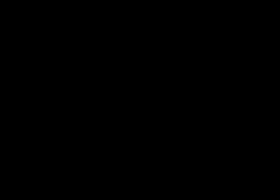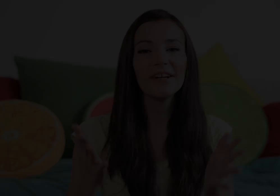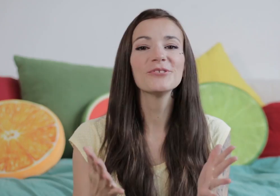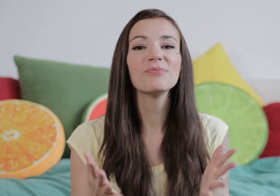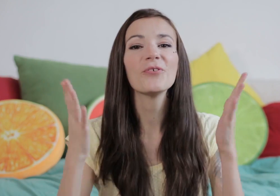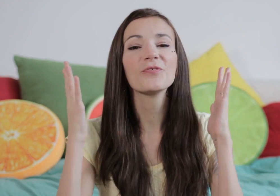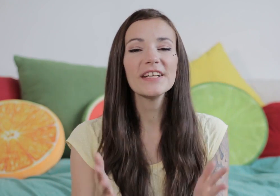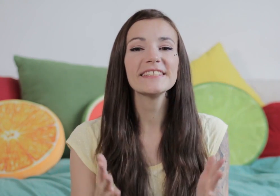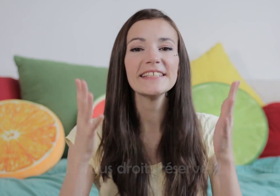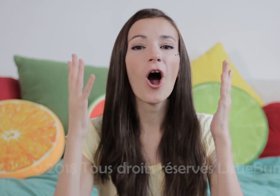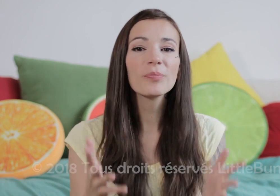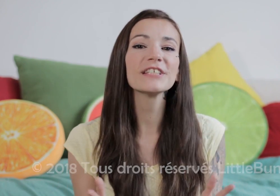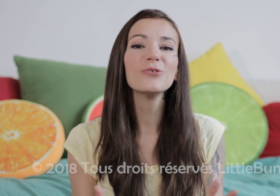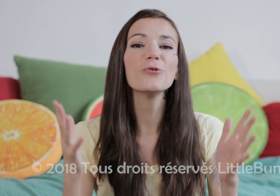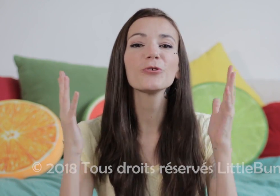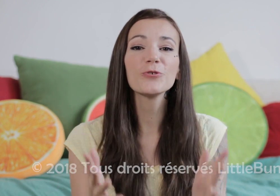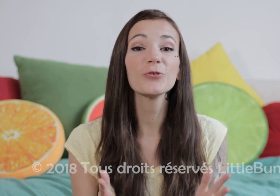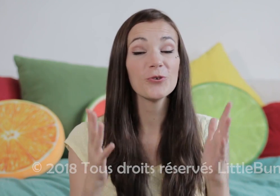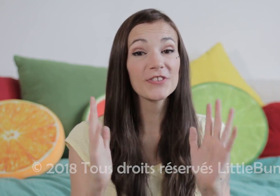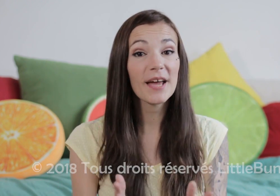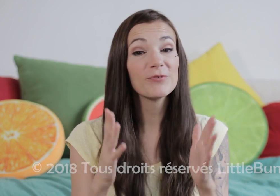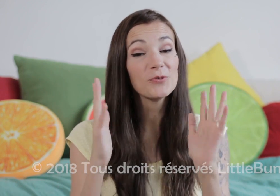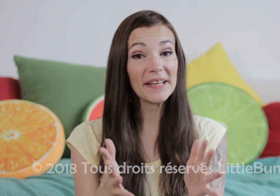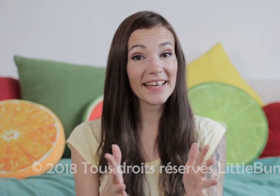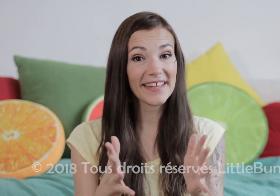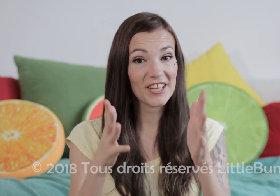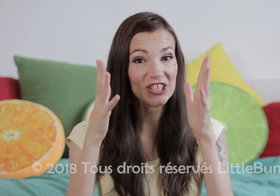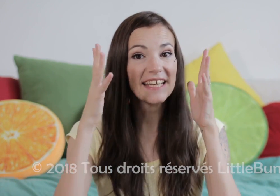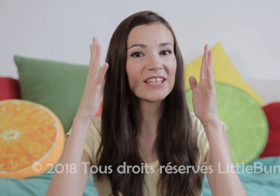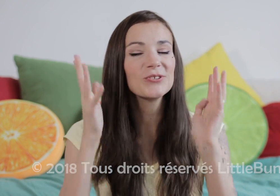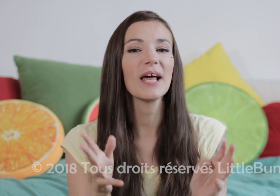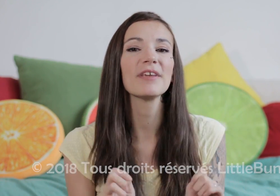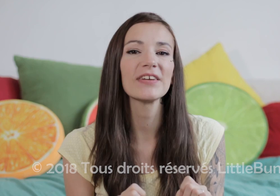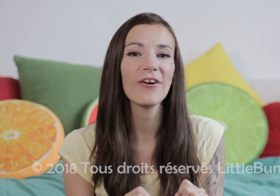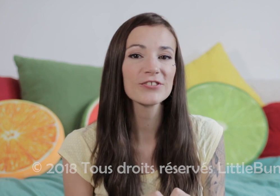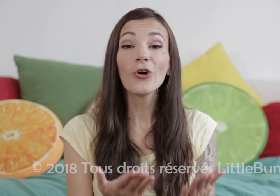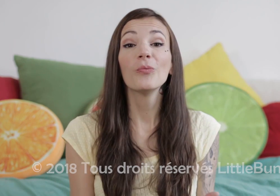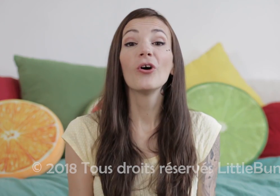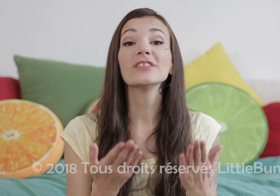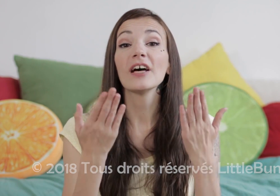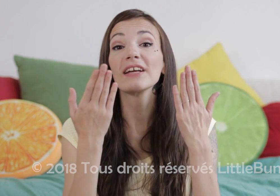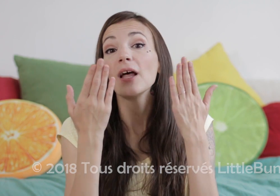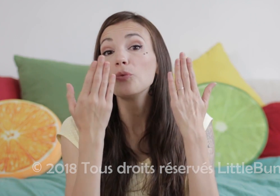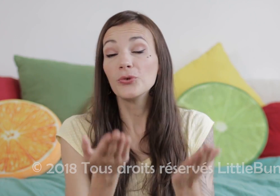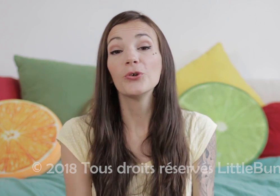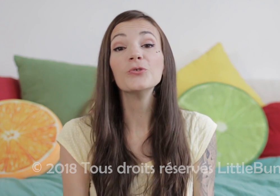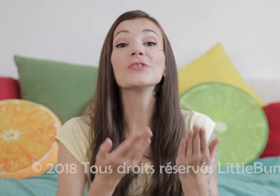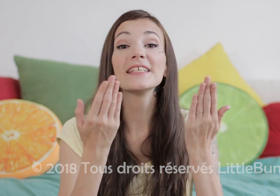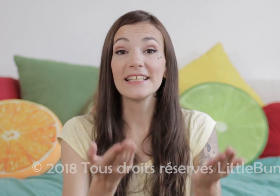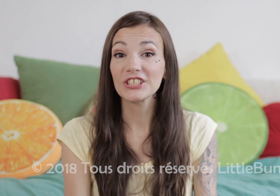Salut tout le monde, voici un petit cours sur le thème du maternage et de la bienveillance. On commence avec la plus connue, c'est